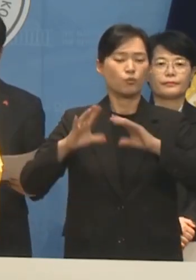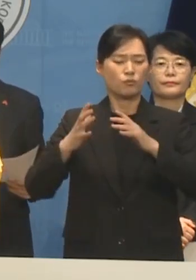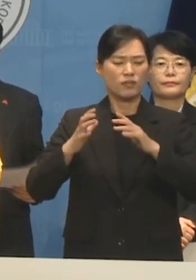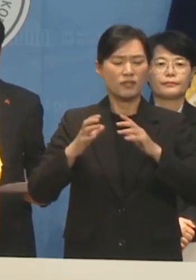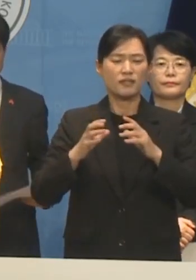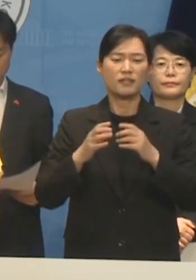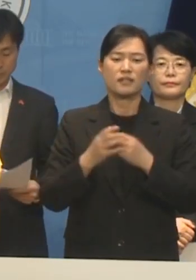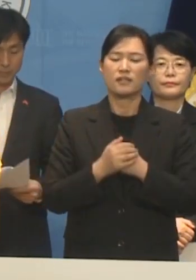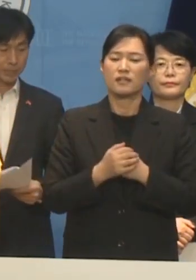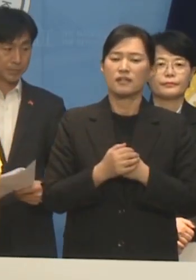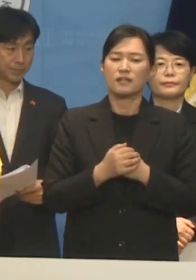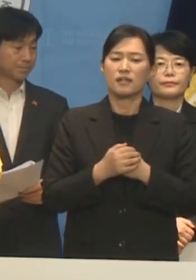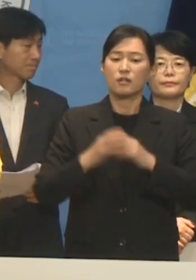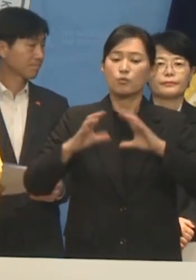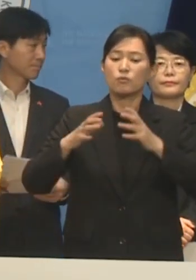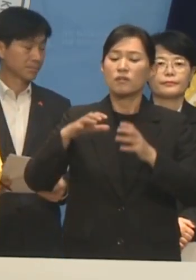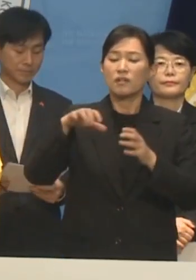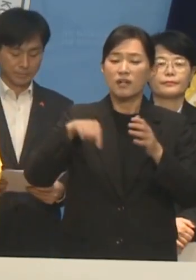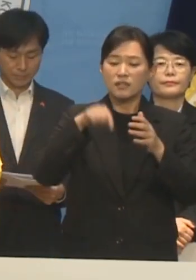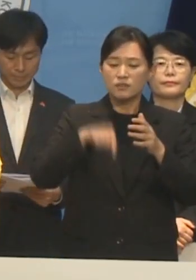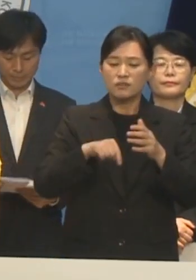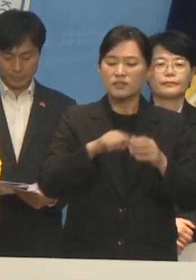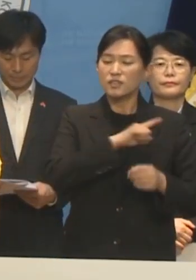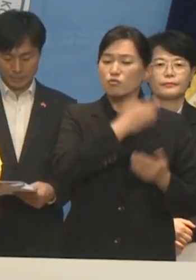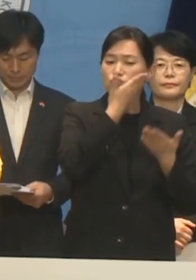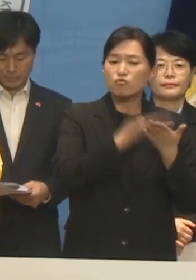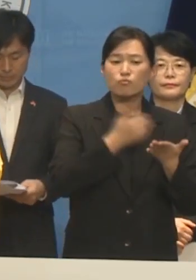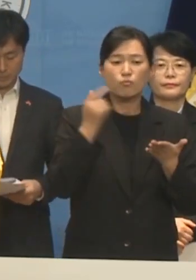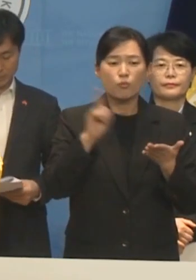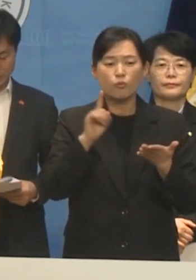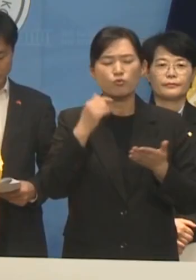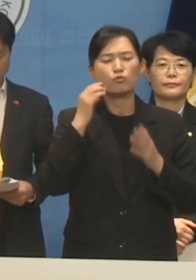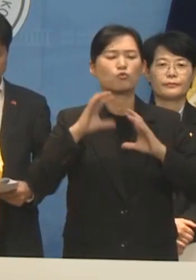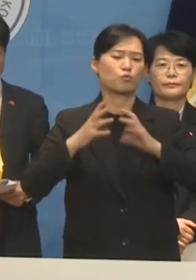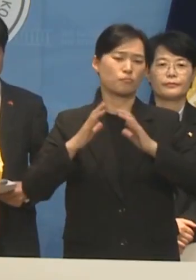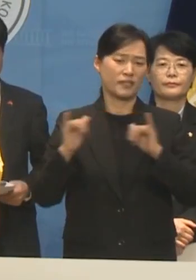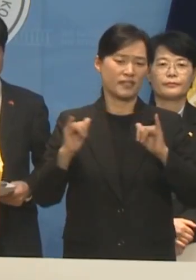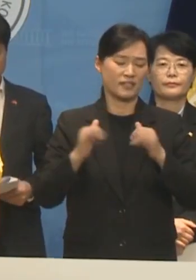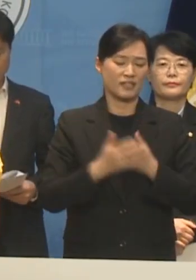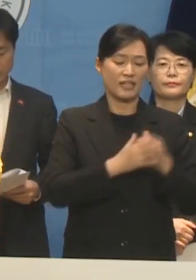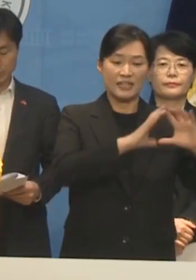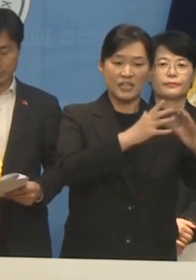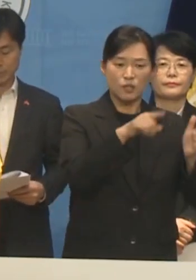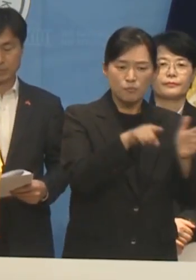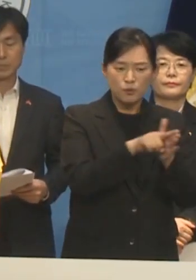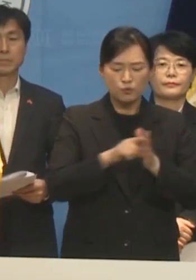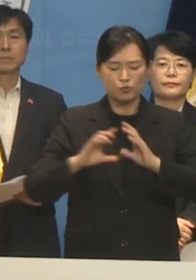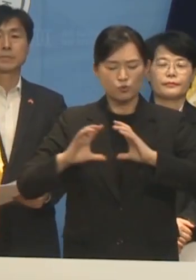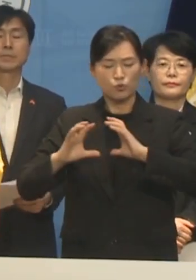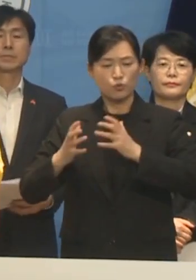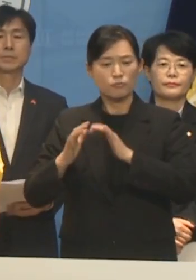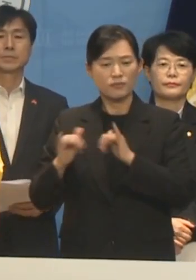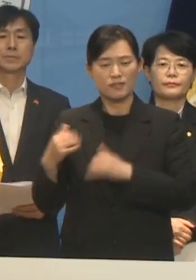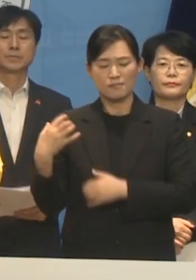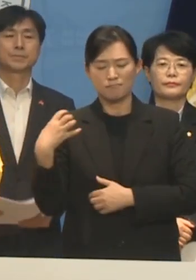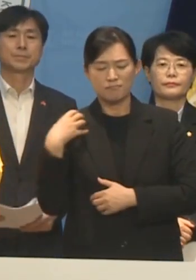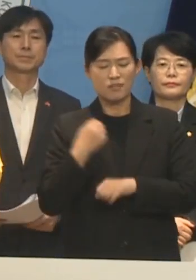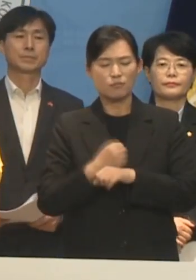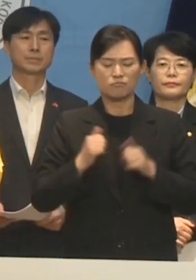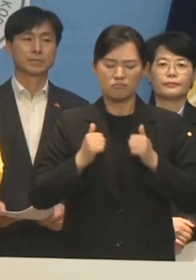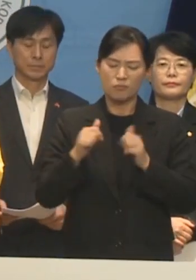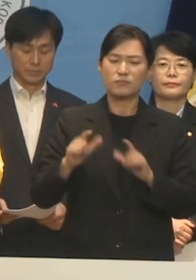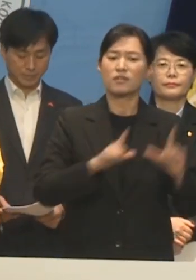이루는 근간 중 가장 중요한 것은 국민입니다. 국가를 믿고 국민의 의무를 성실히 이행하고 살아가는 국민을